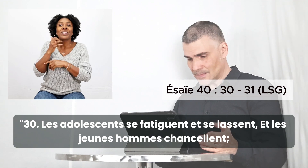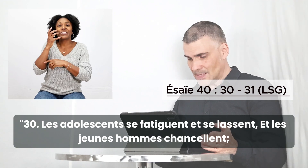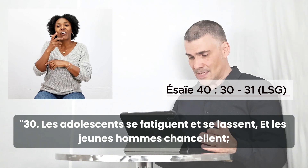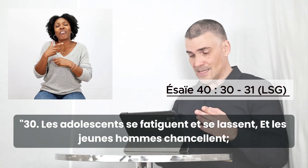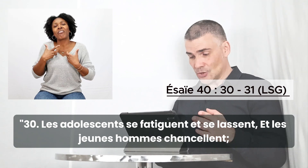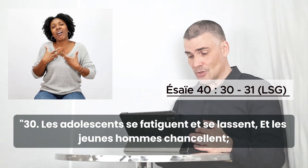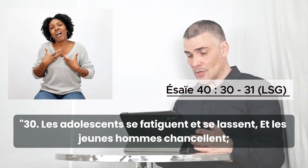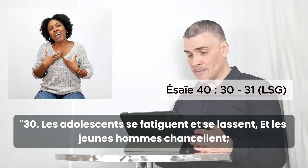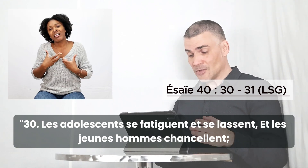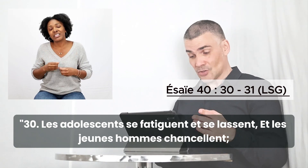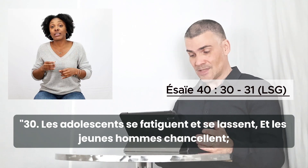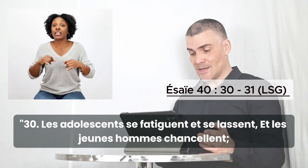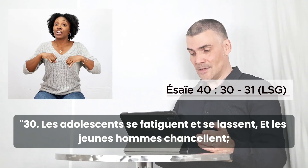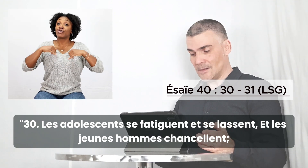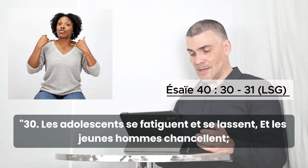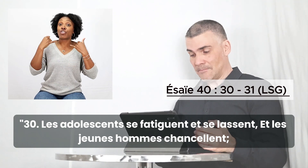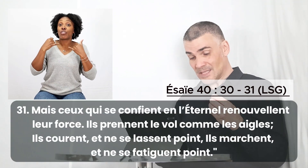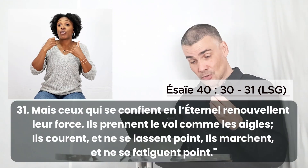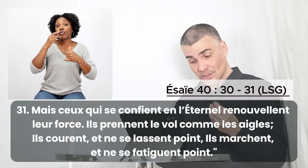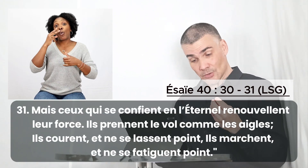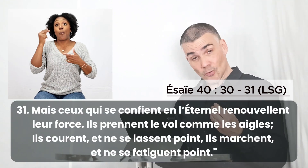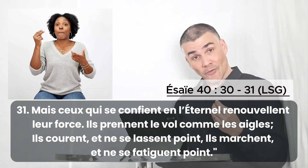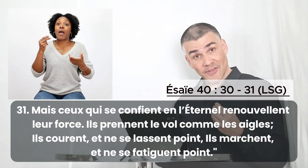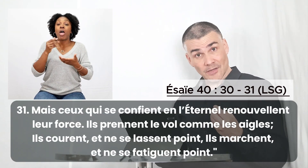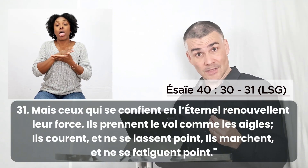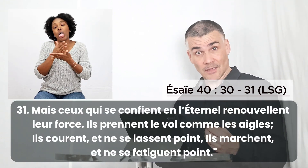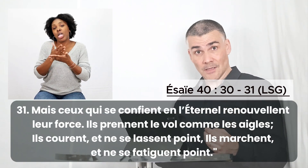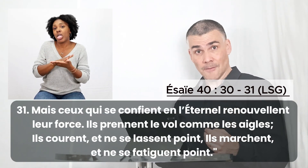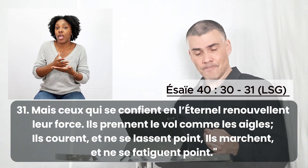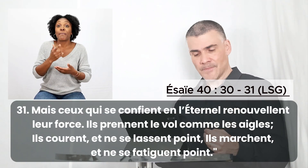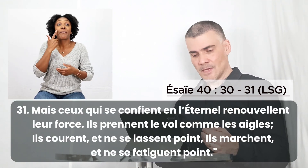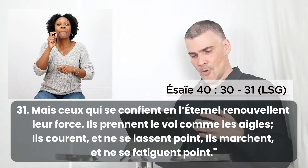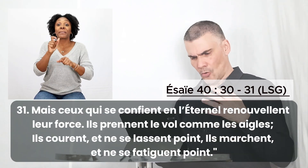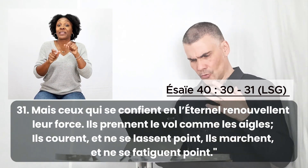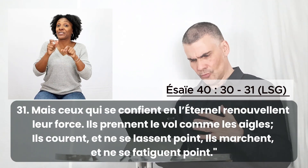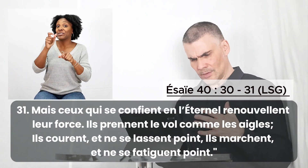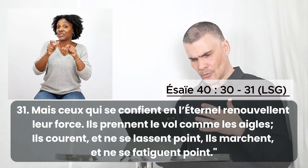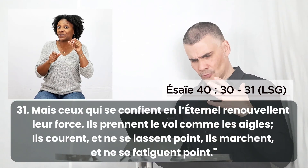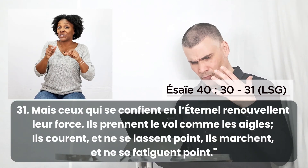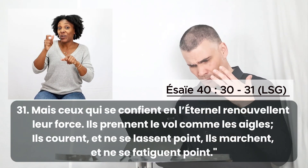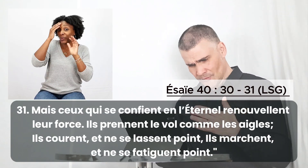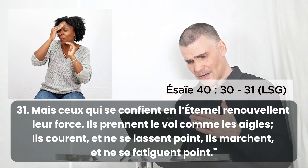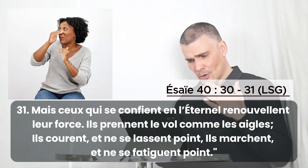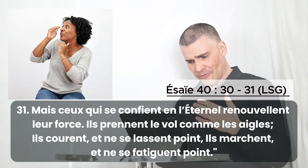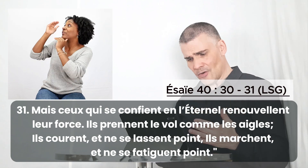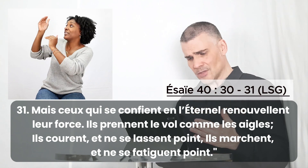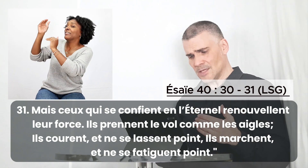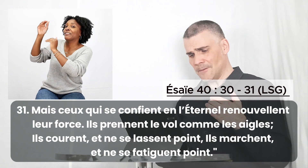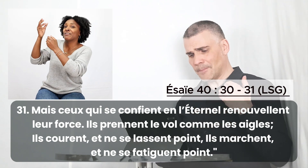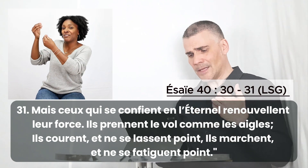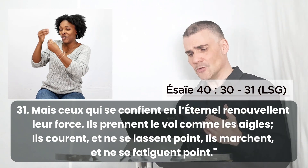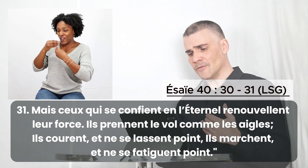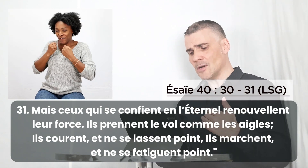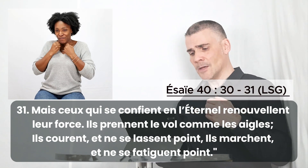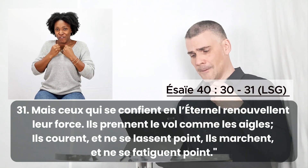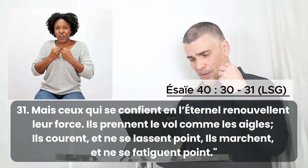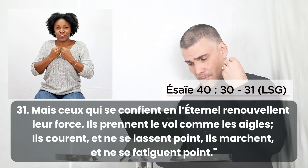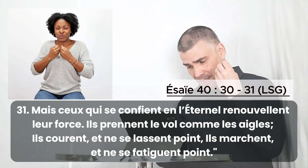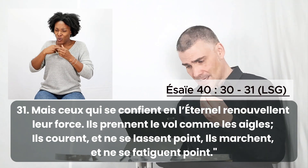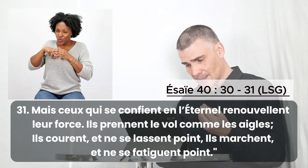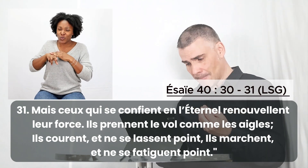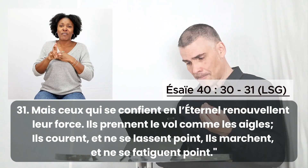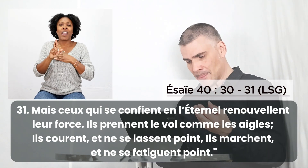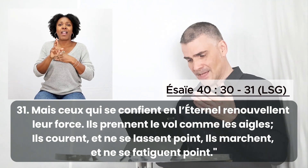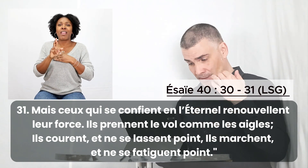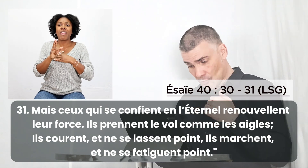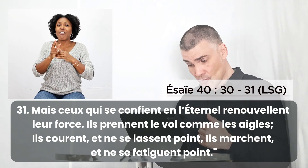lassent, et les jeunes hommes chancellent. Mais ceux qui se confient en l'Éternel renouvellent leur force, ils prennent le vol comme